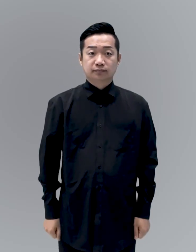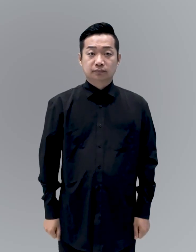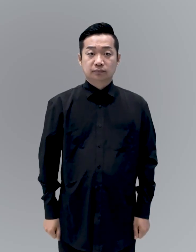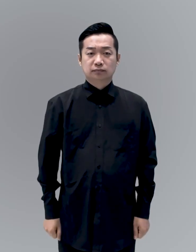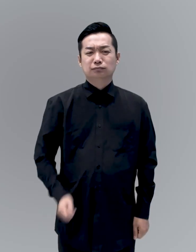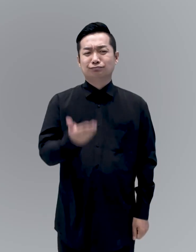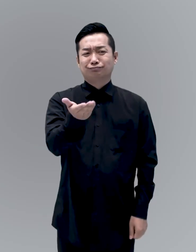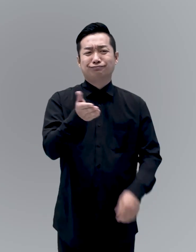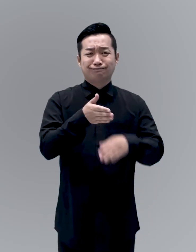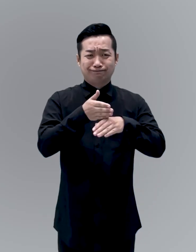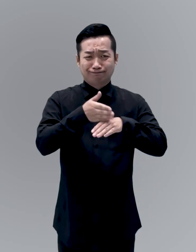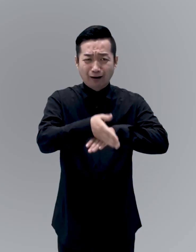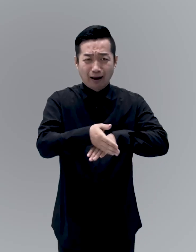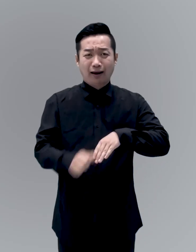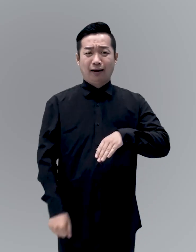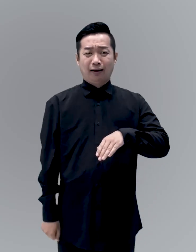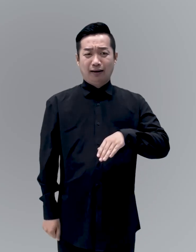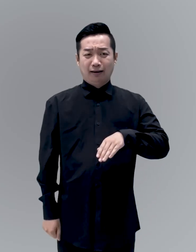한 발 늦으셨네요.